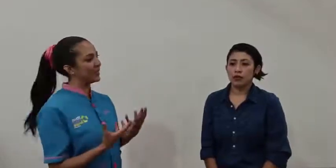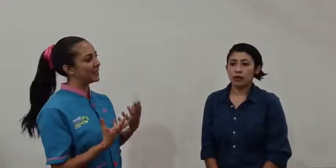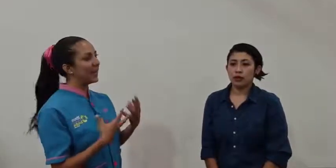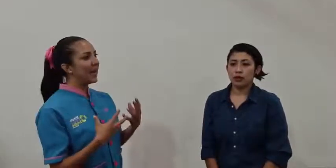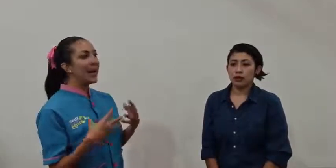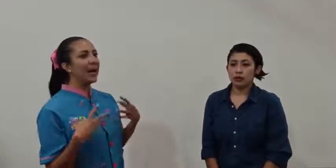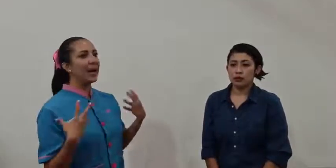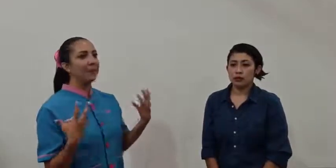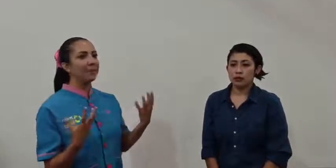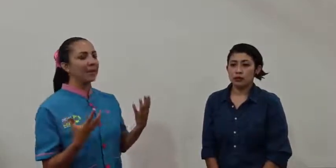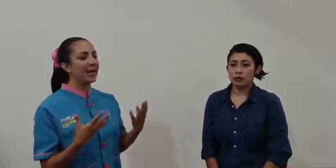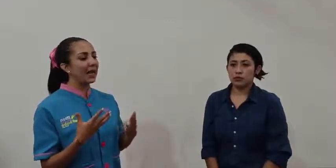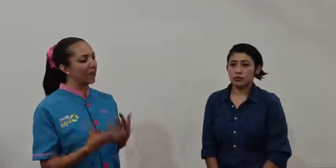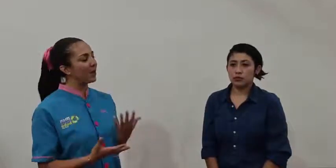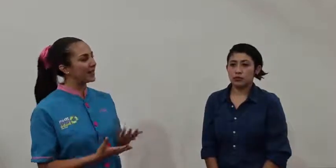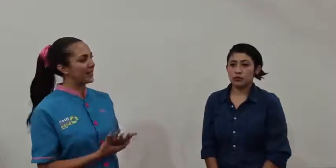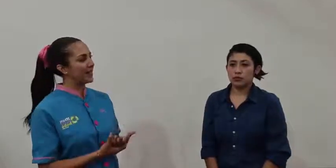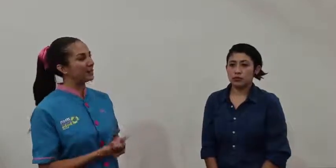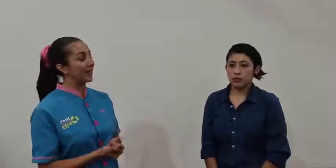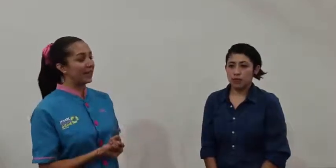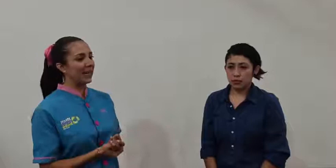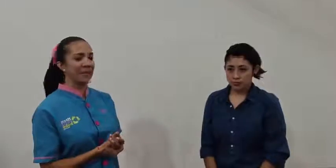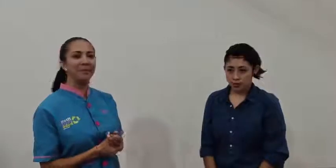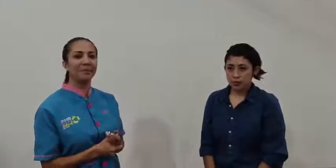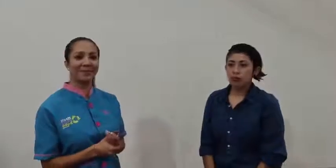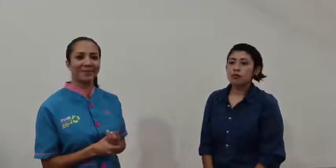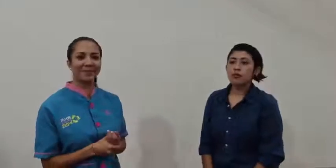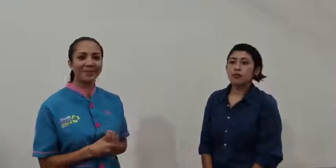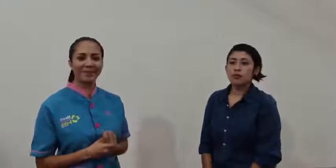que es la lengua de señas mexicana?